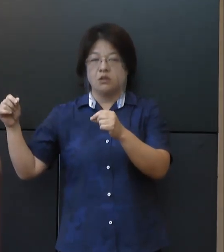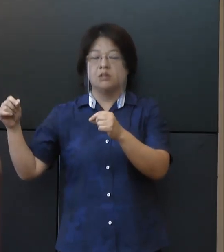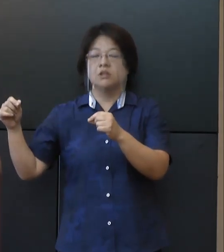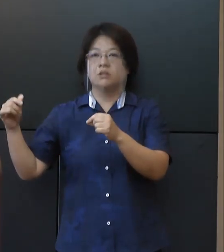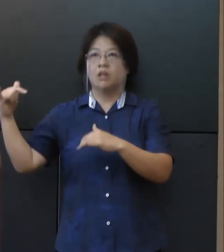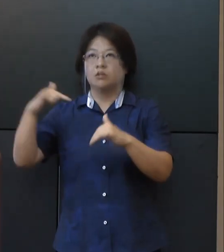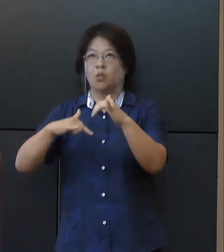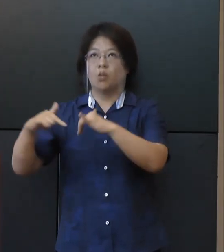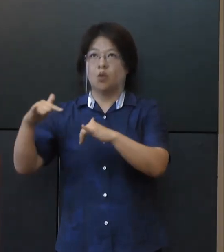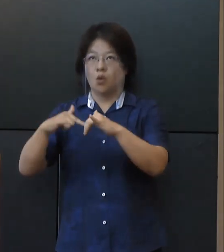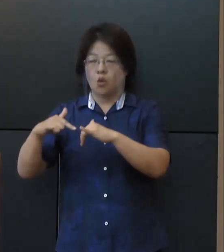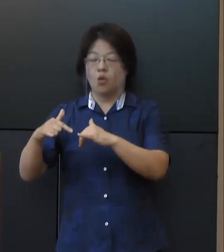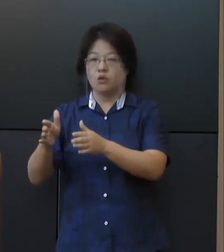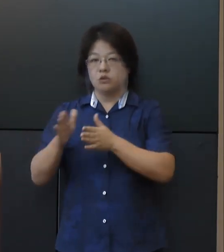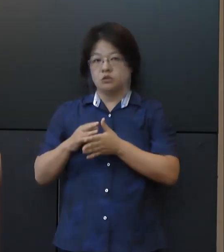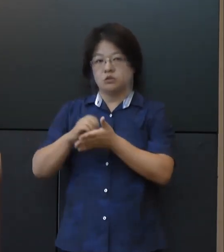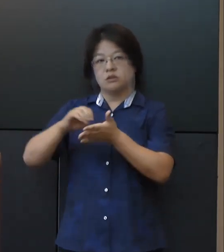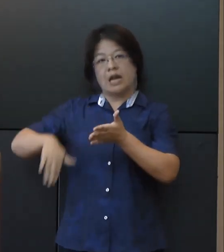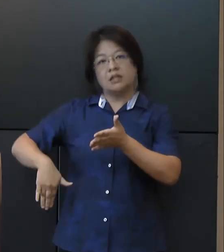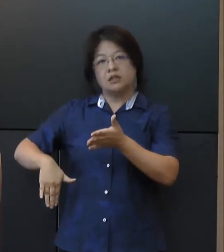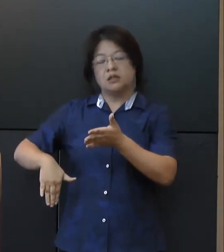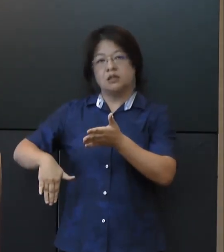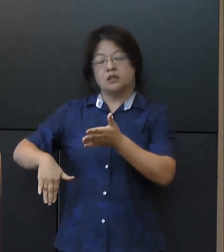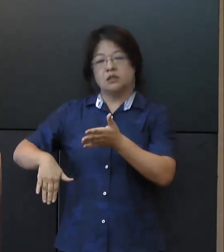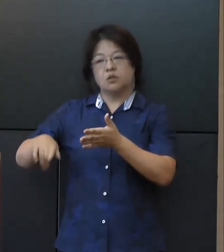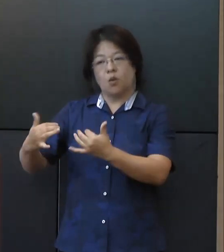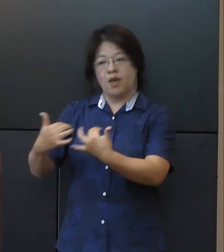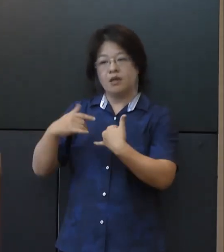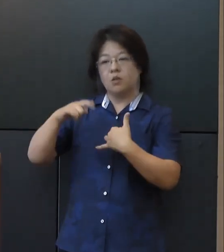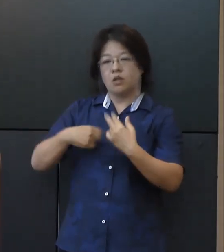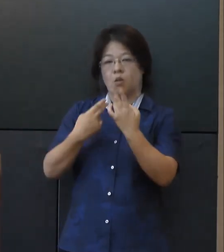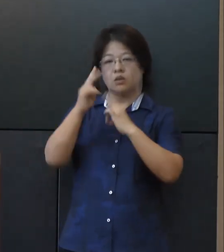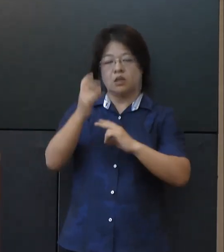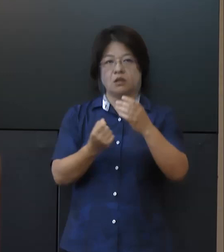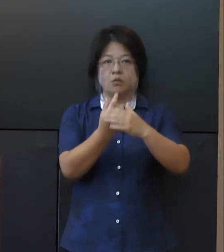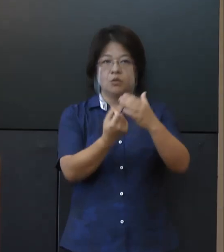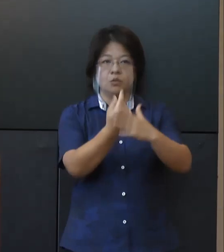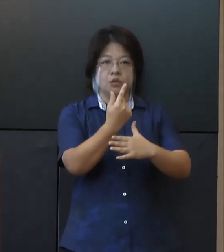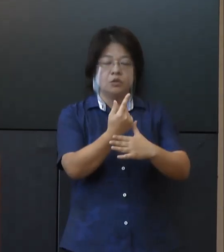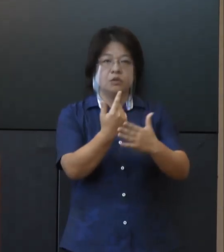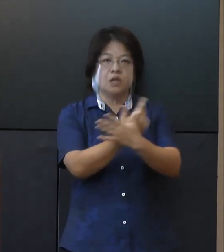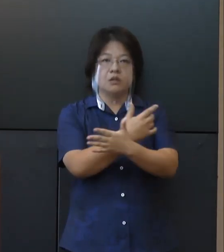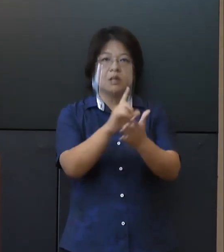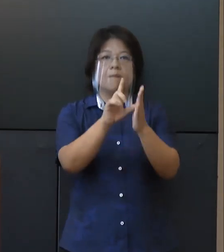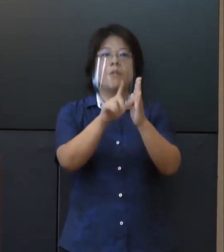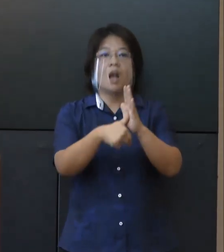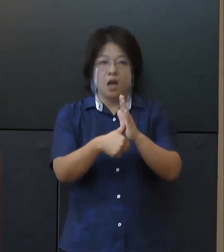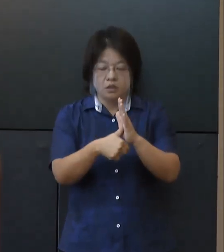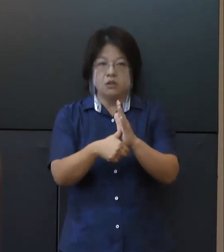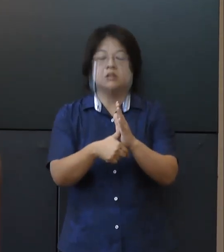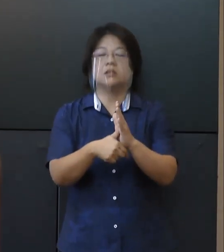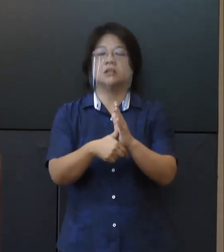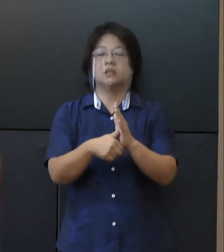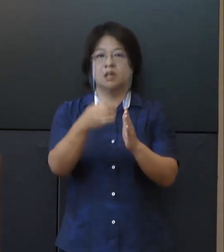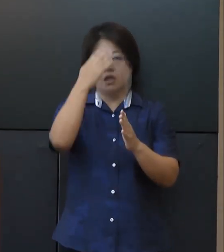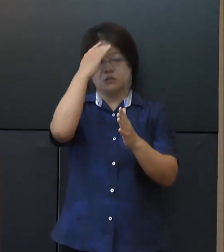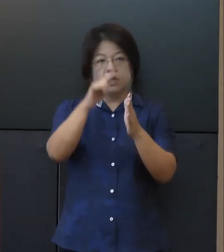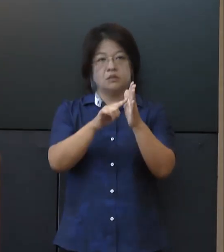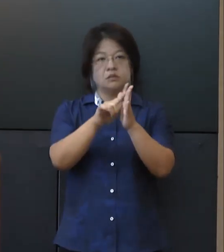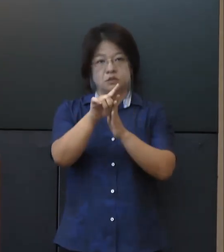自粛の解禁によって旅行者が増加した場合は、当然ですけど発熱者